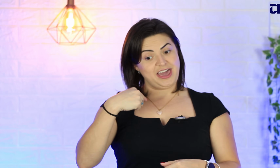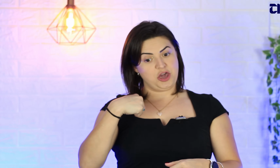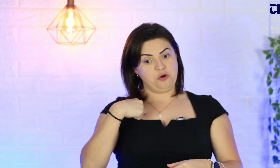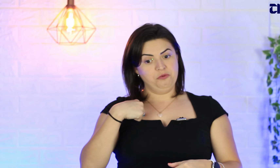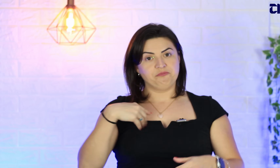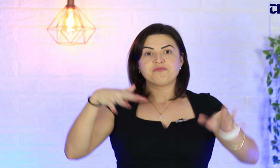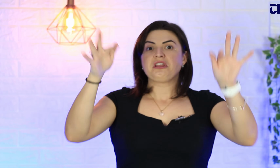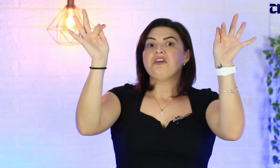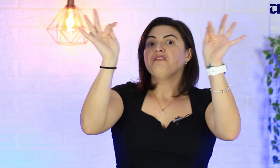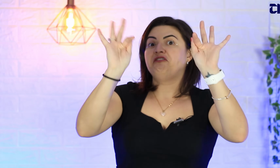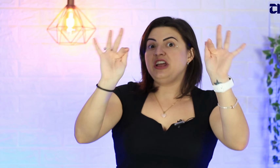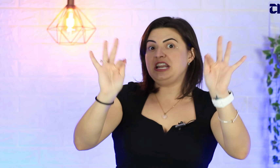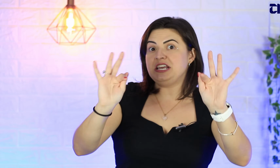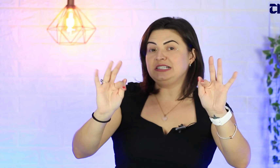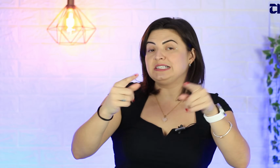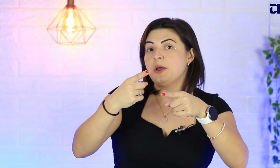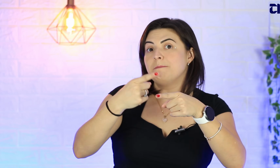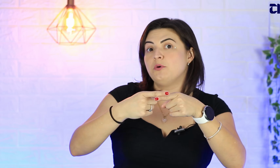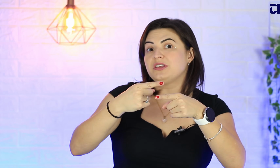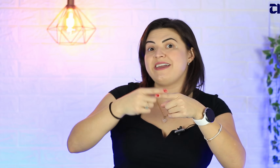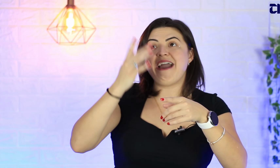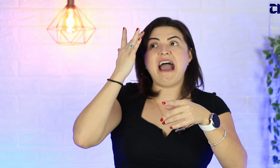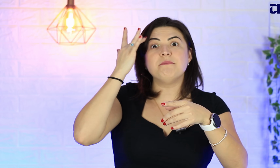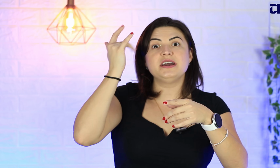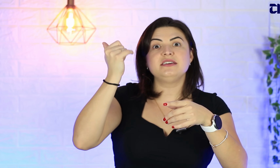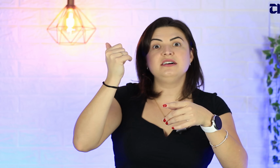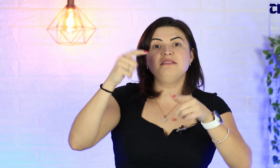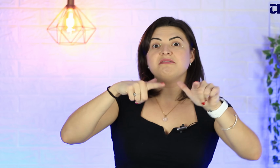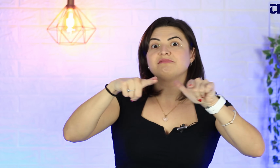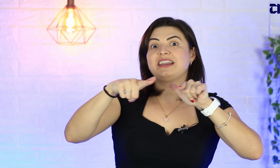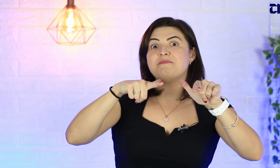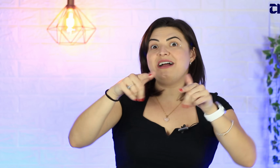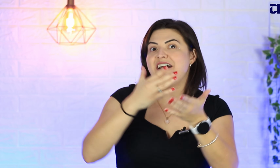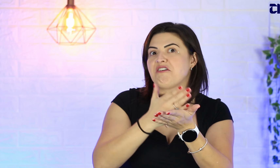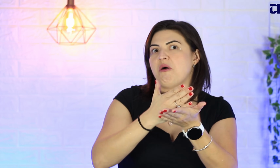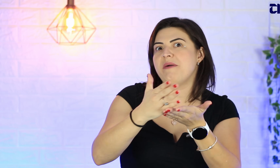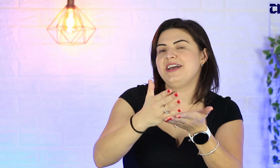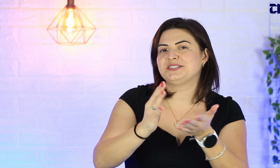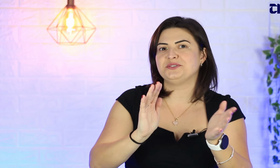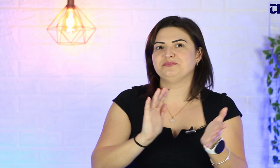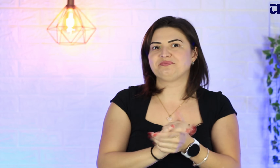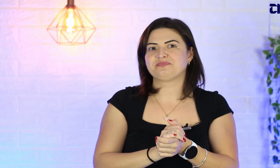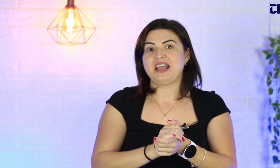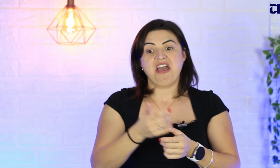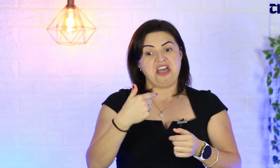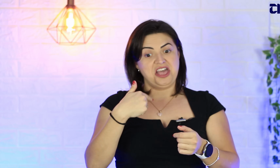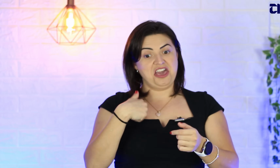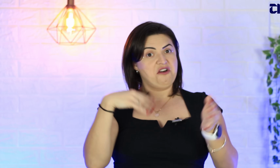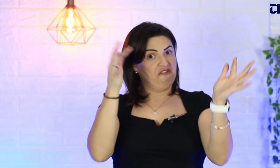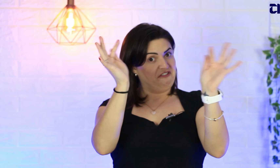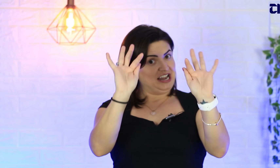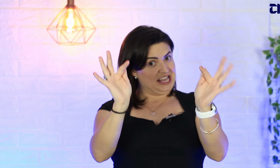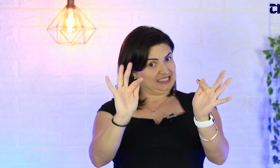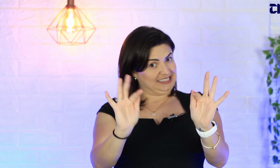Eu feliz porque amanhã trabalhar começo. Eu feliz